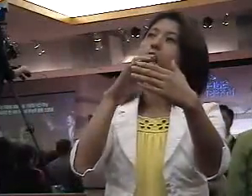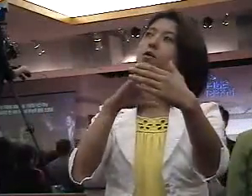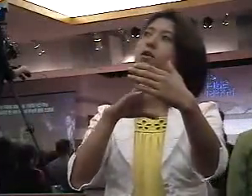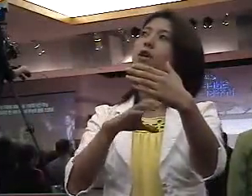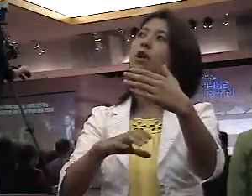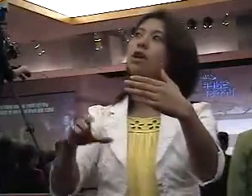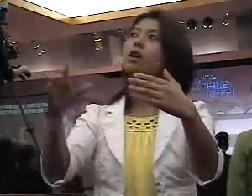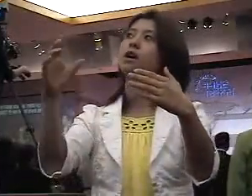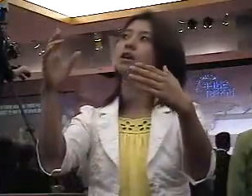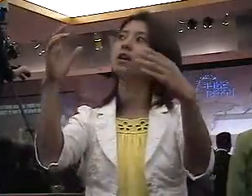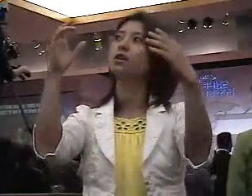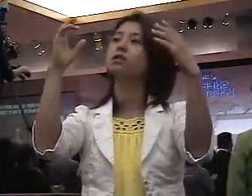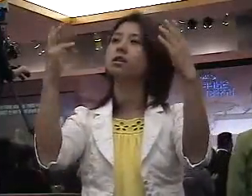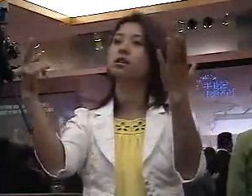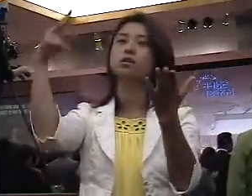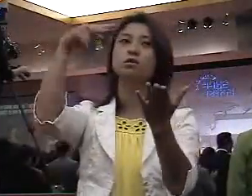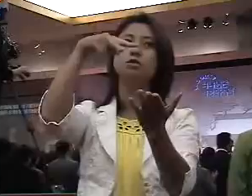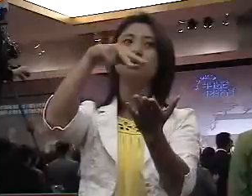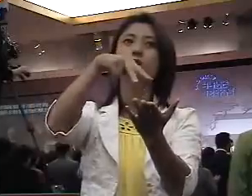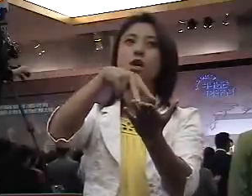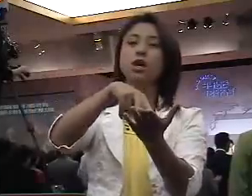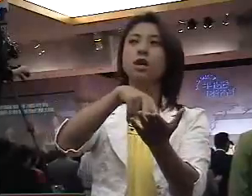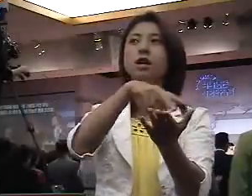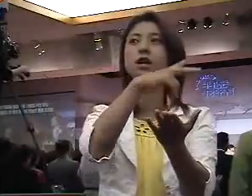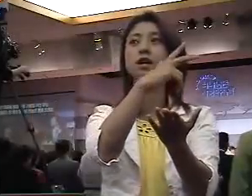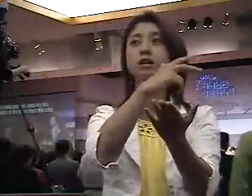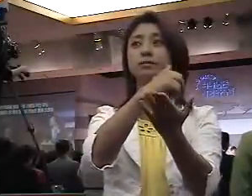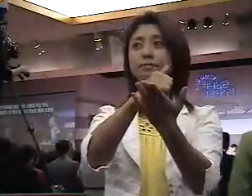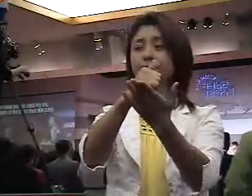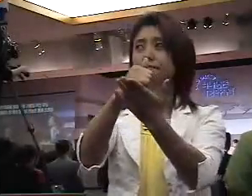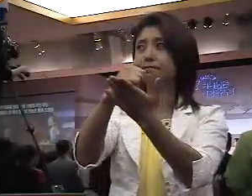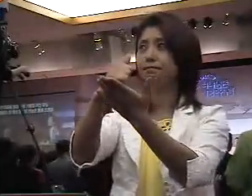찬송 가운데 서신